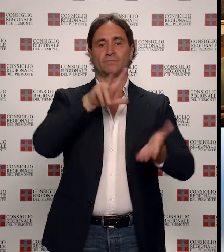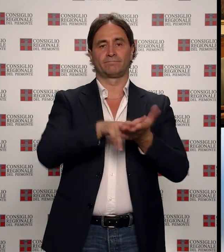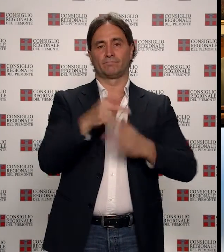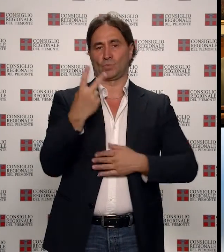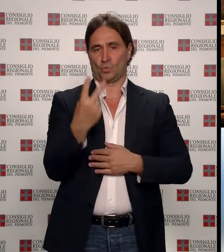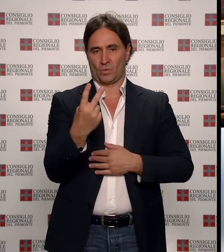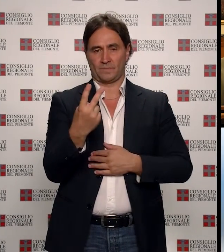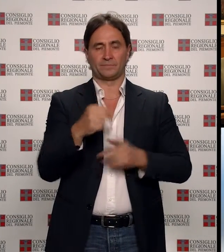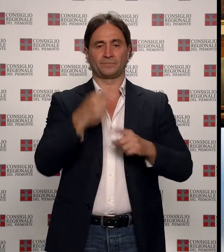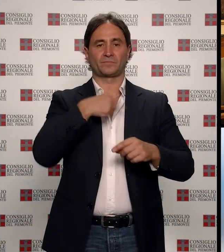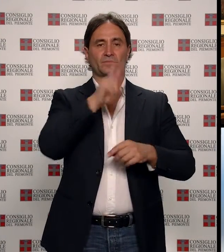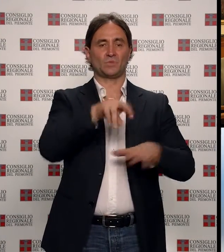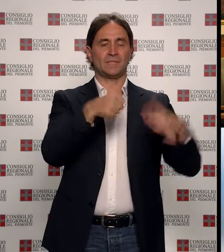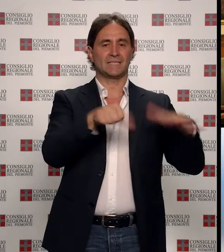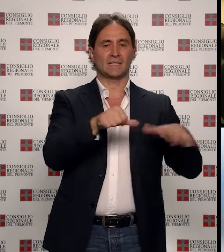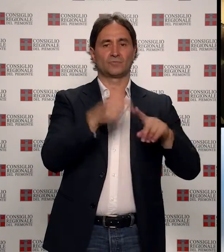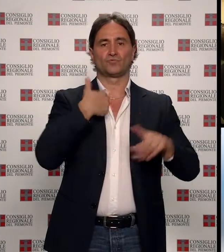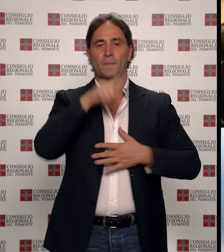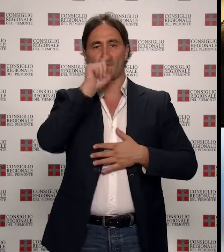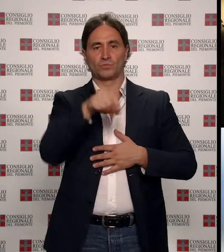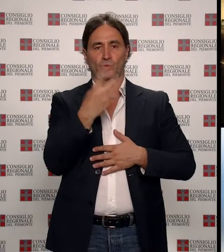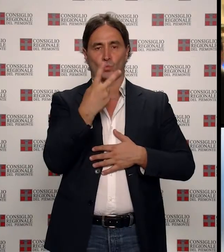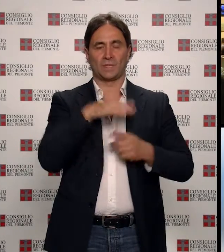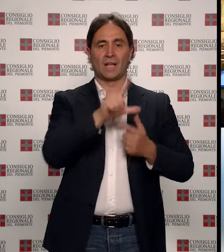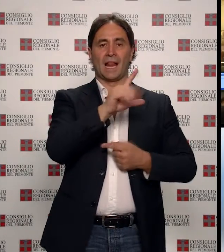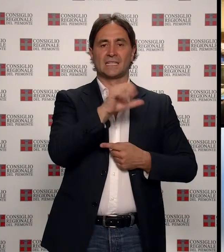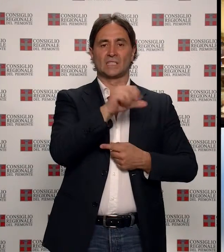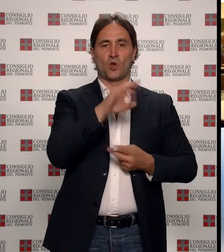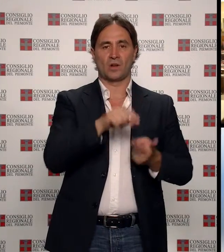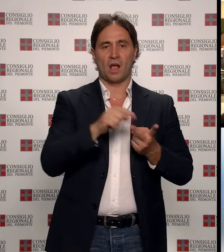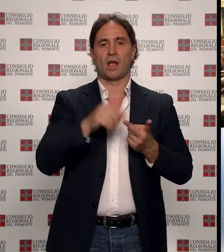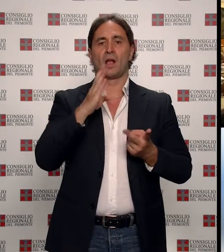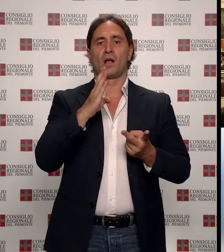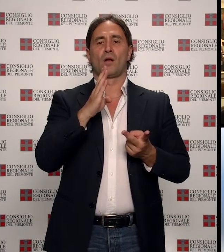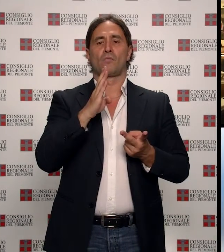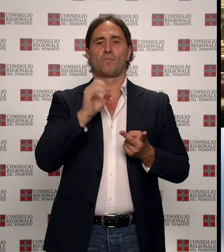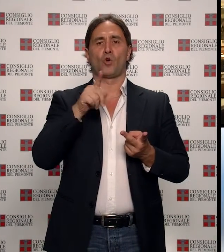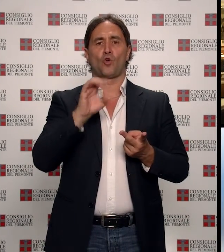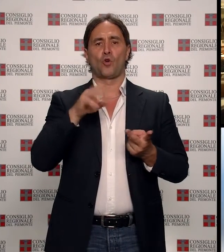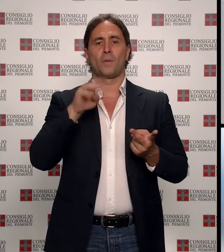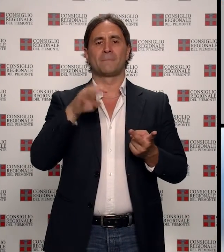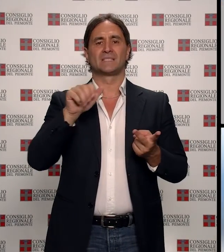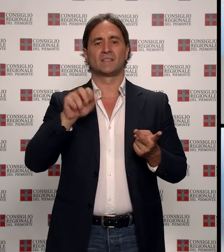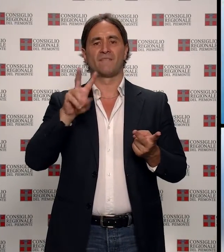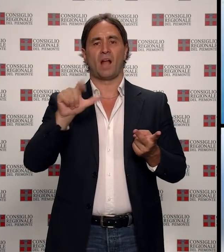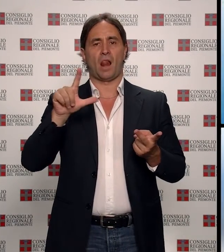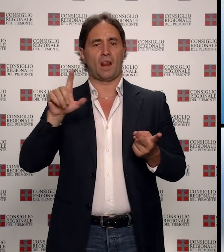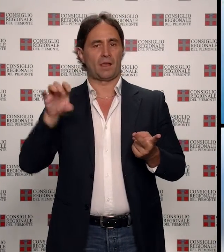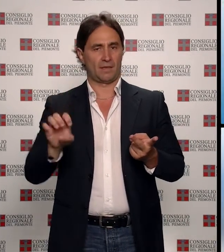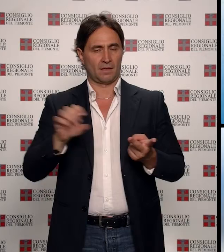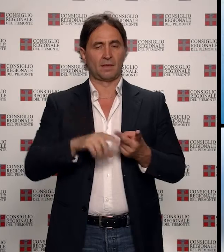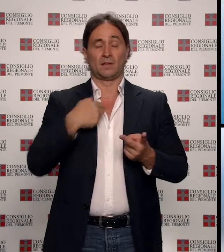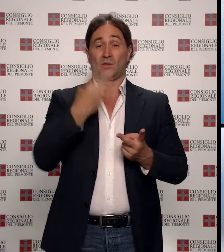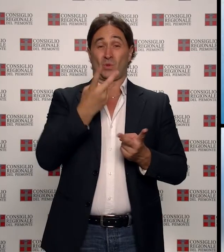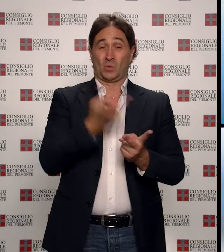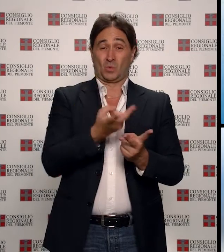gennaio 2016, due nuovi municipi, Lessona nel Biellese e Borgo Mezzavalle nel Verbano Cusio-Ossola. I due nuovi enti